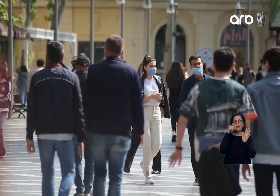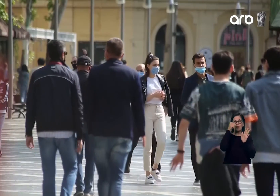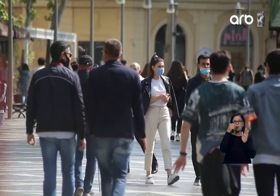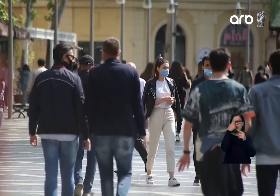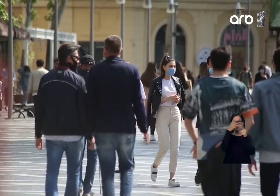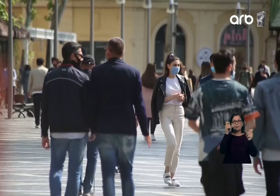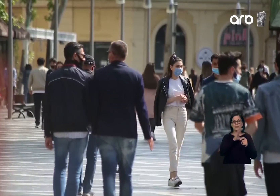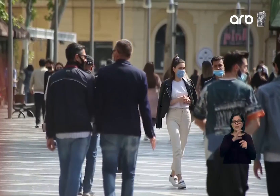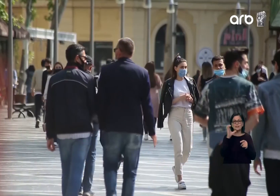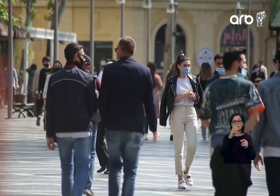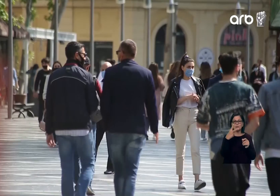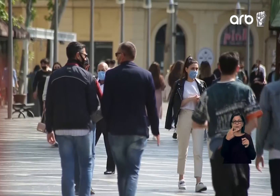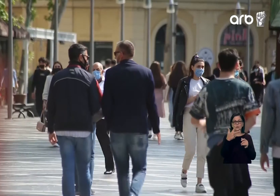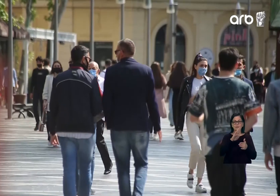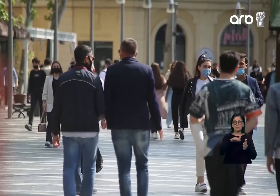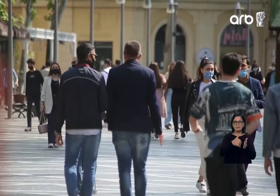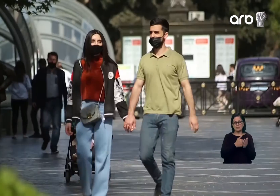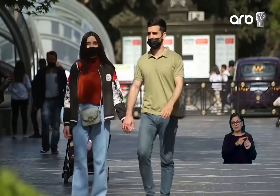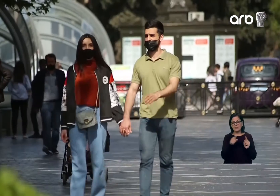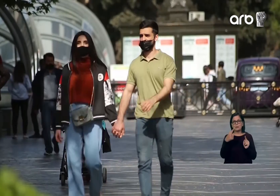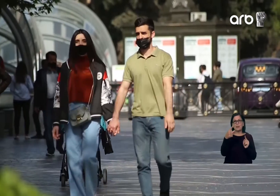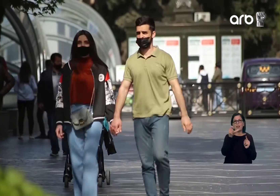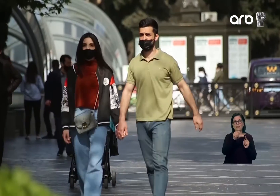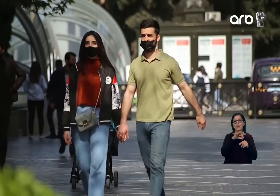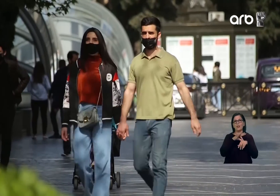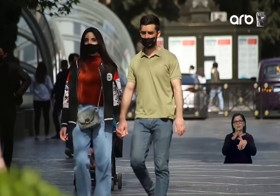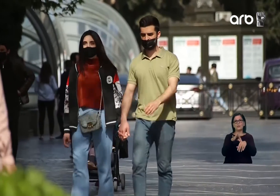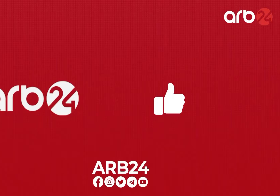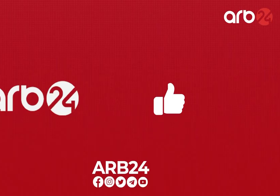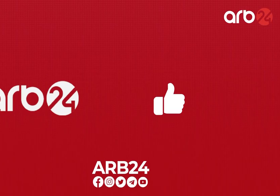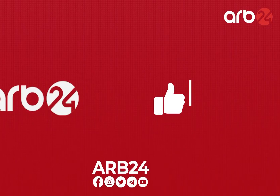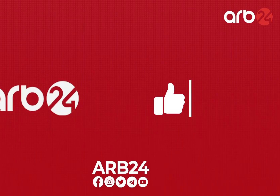ildə elan olunub və sentyabr ayının 23-dən etibarən bir həftə müddətində davam edir.